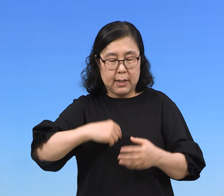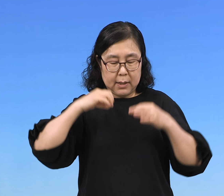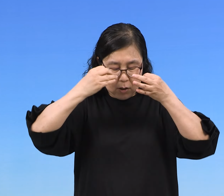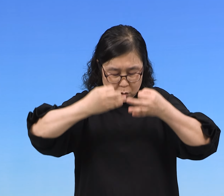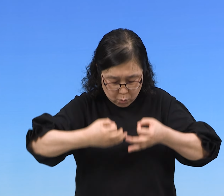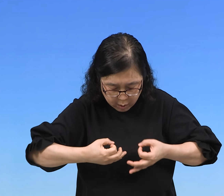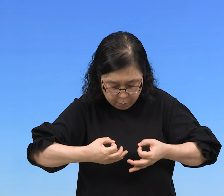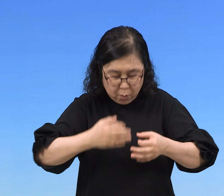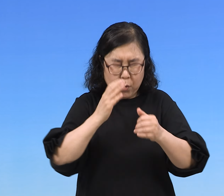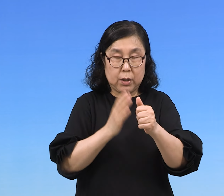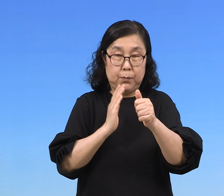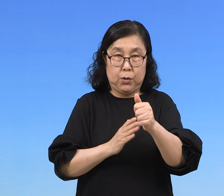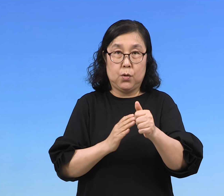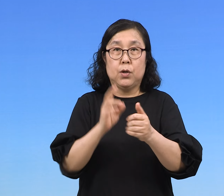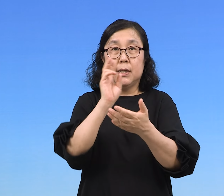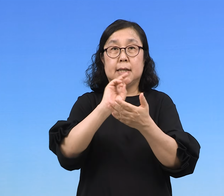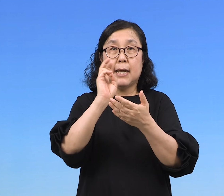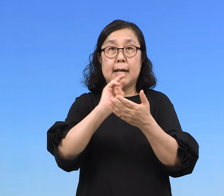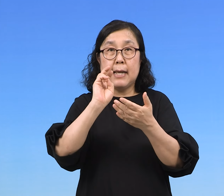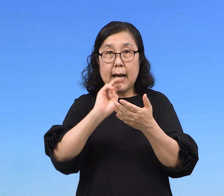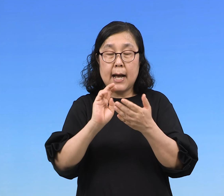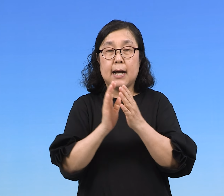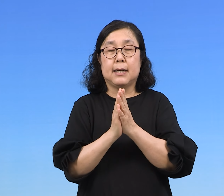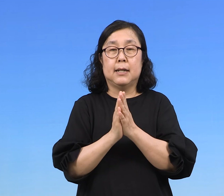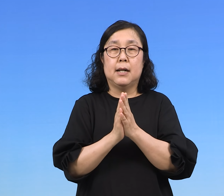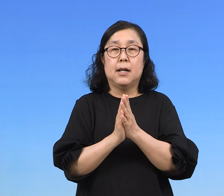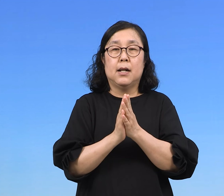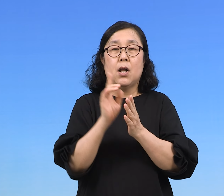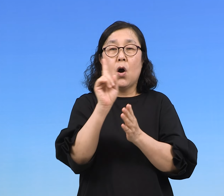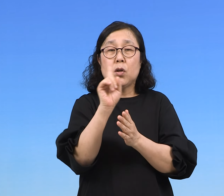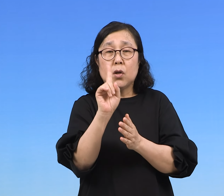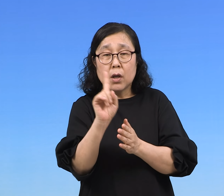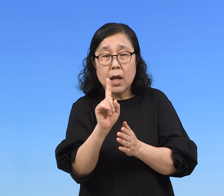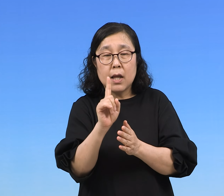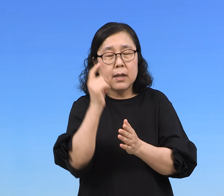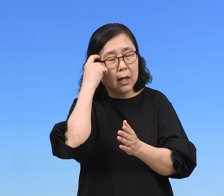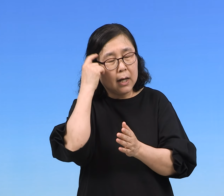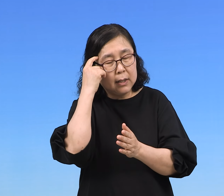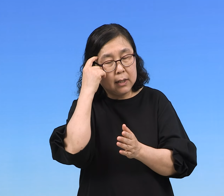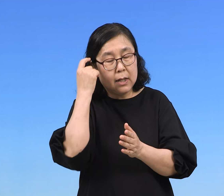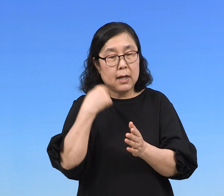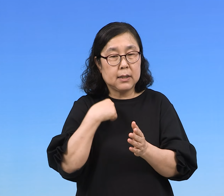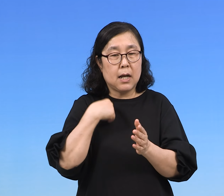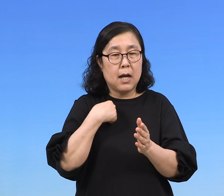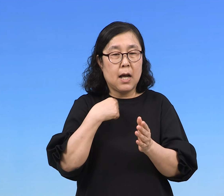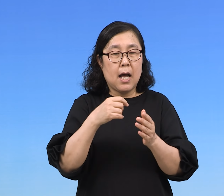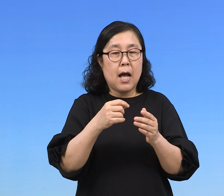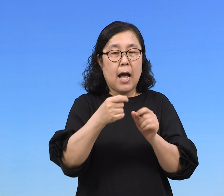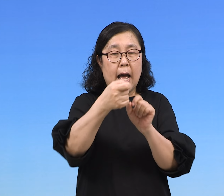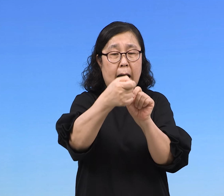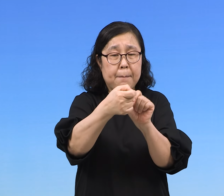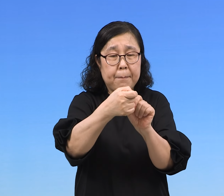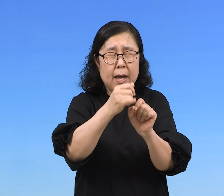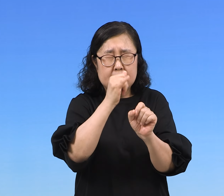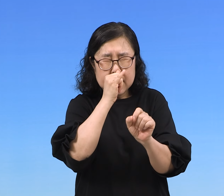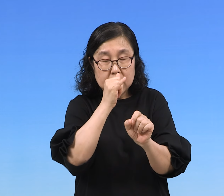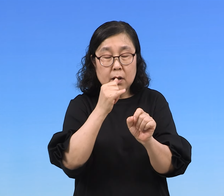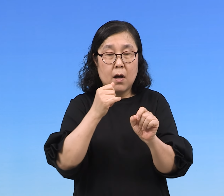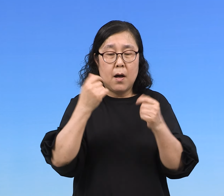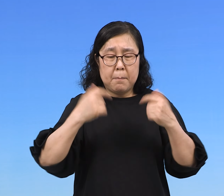이 찬양의 무게중심이 이 찬양 가사의 앞부분에 있어 날마다 슬픈 자인가? 나는 이 찬양의 무게중심이,